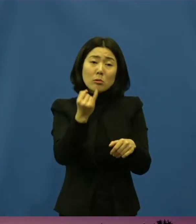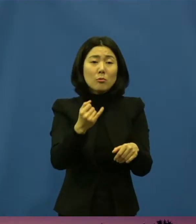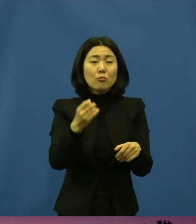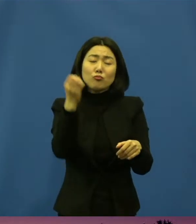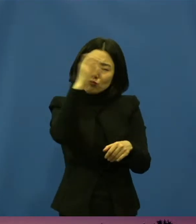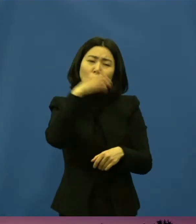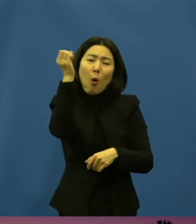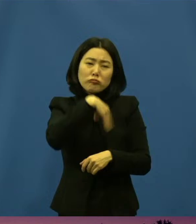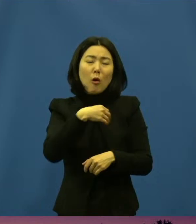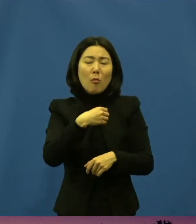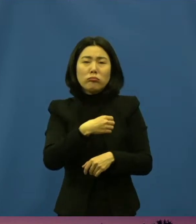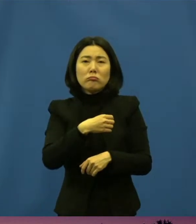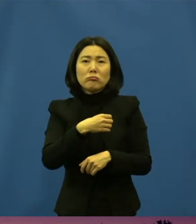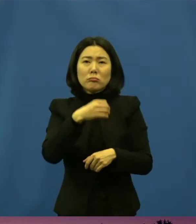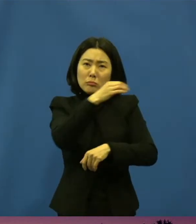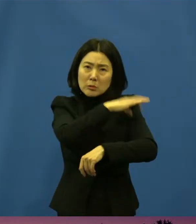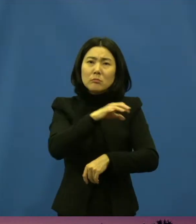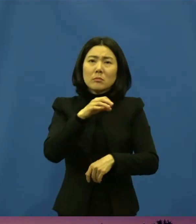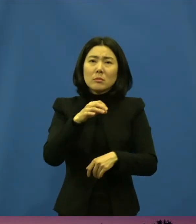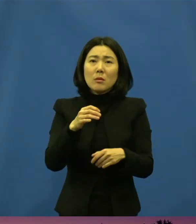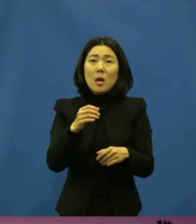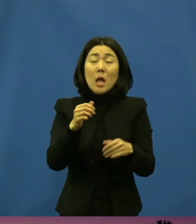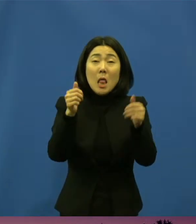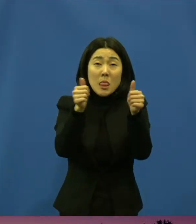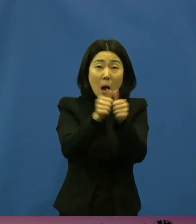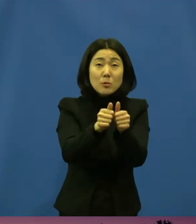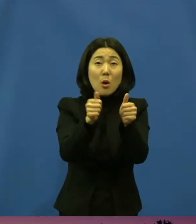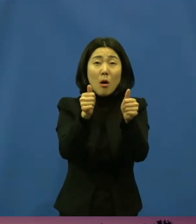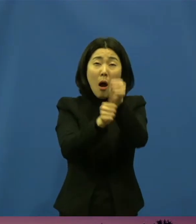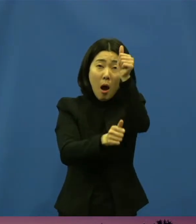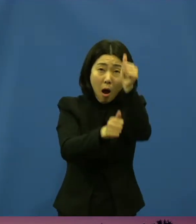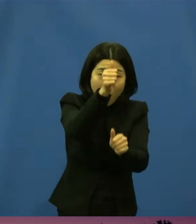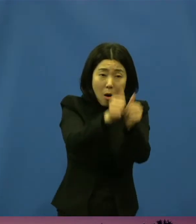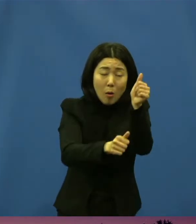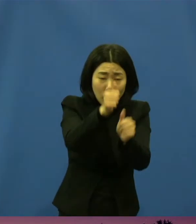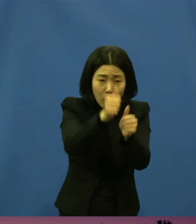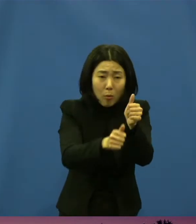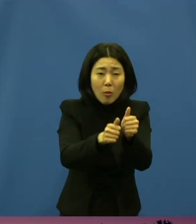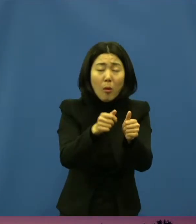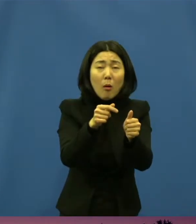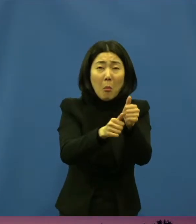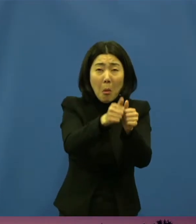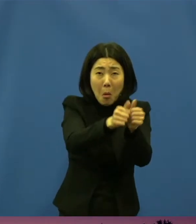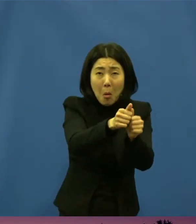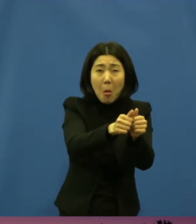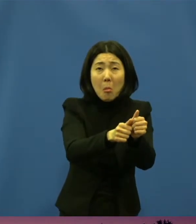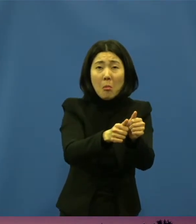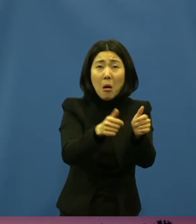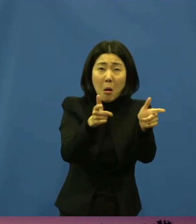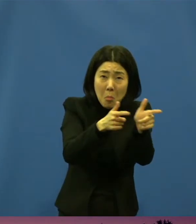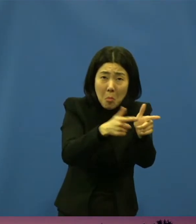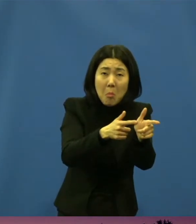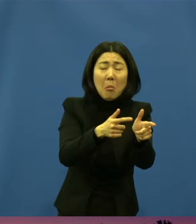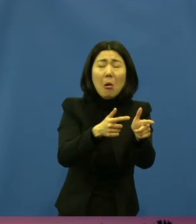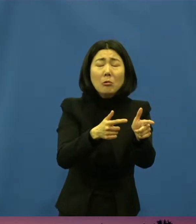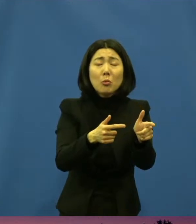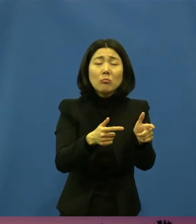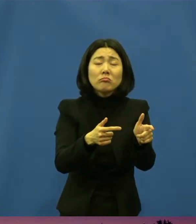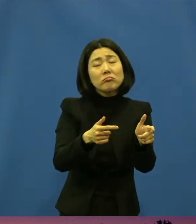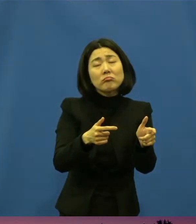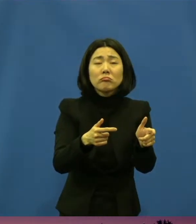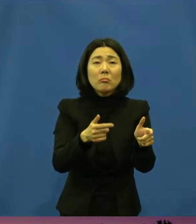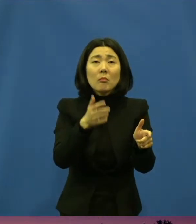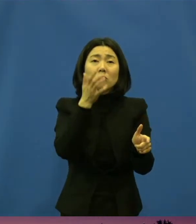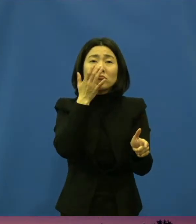듯하며 남자가 남자와 더불어 부끄러운 일을 행하여 그들의 그릇 때문에